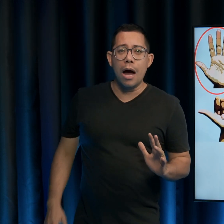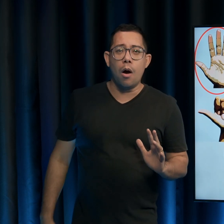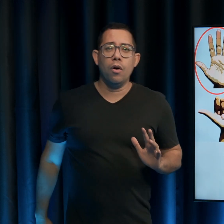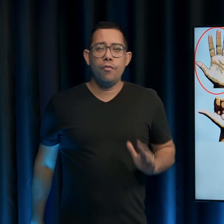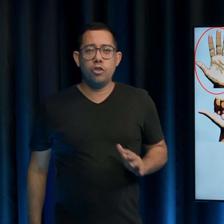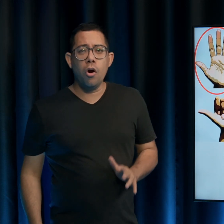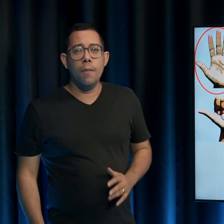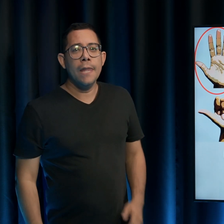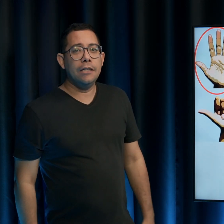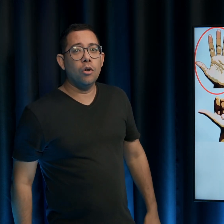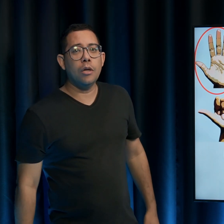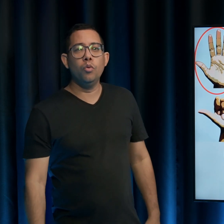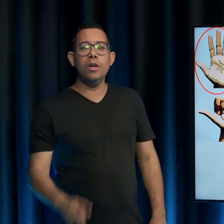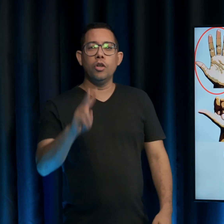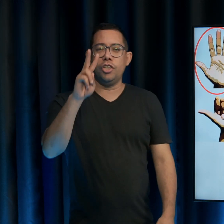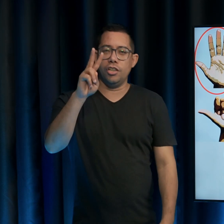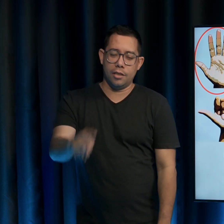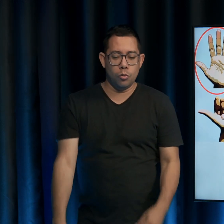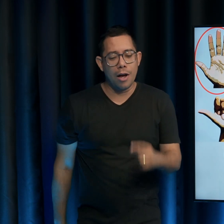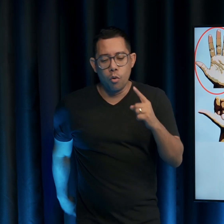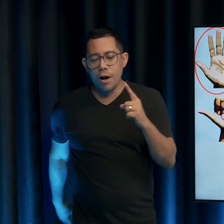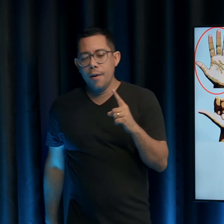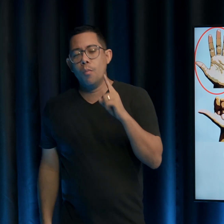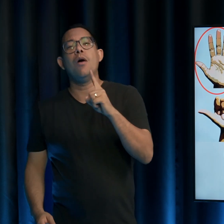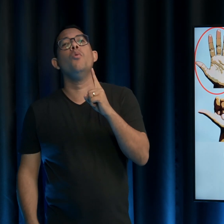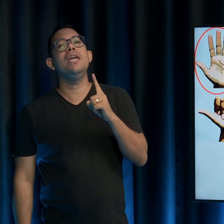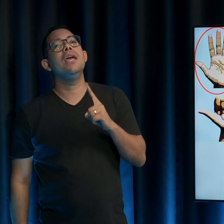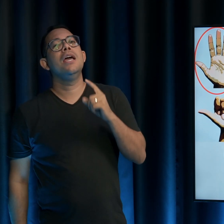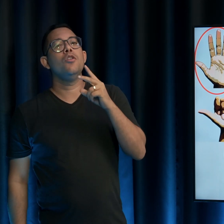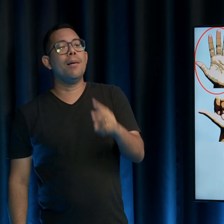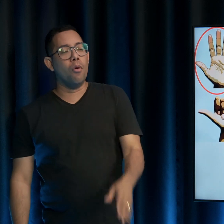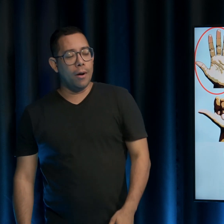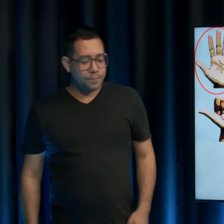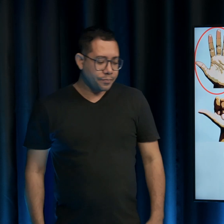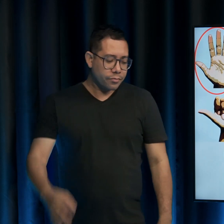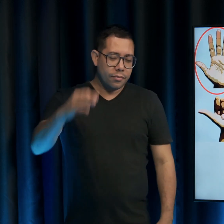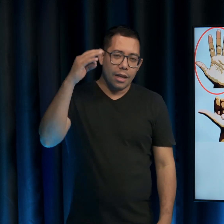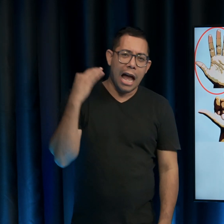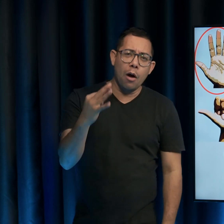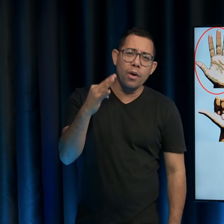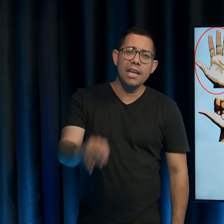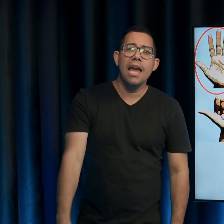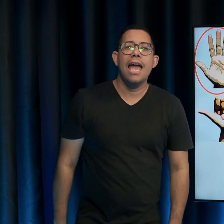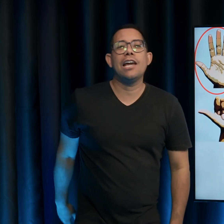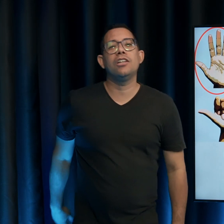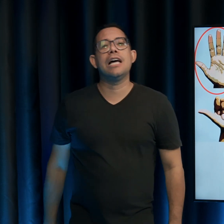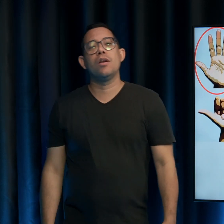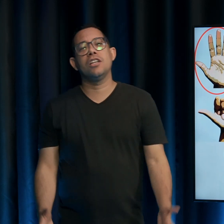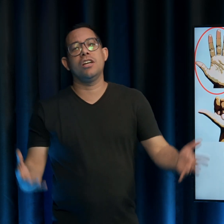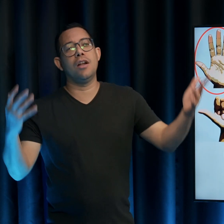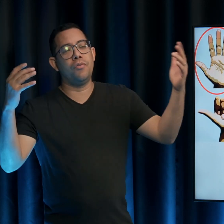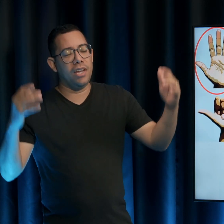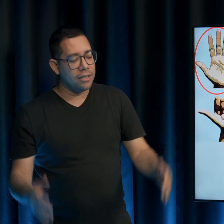pessoal? Fechou? Então eu tenho duas notícias, uma ruim e uma boa. A ruim é que a nossa aula tá chegando ao fim.